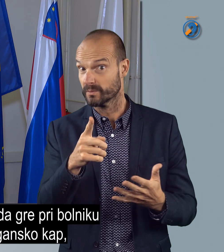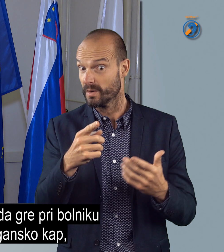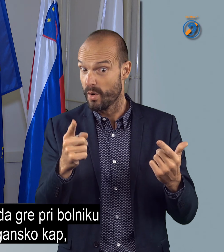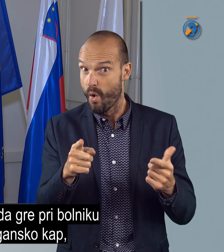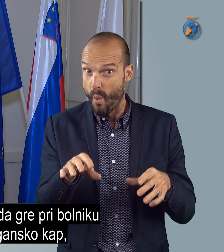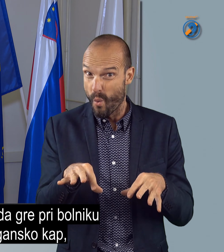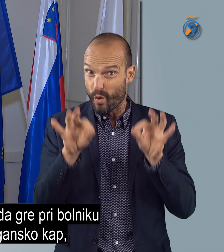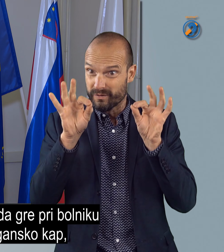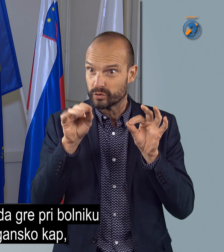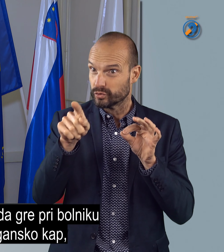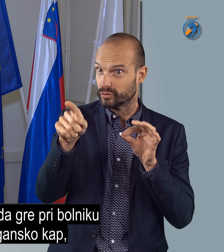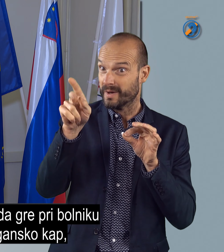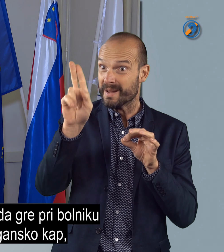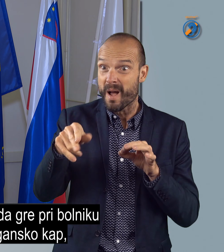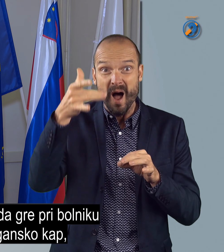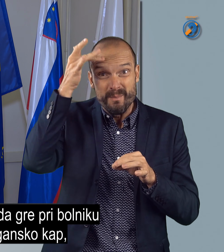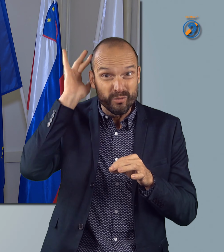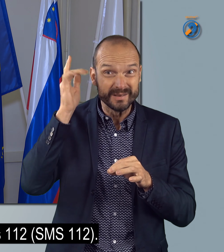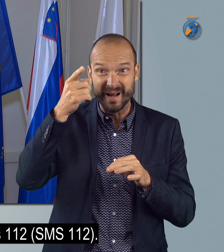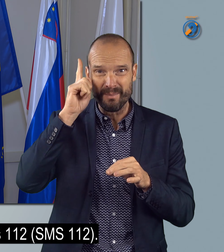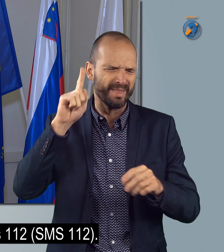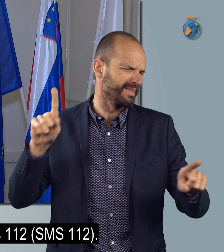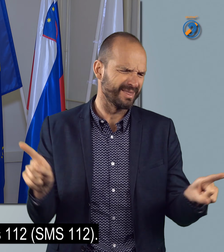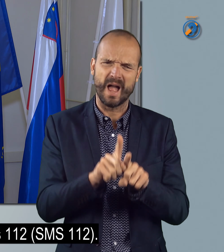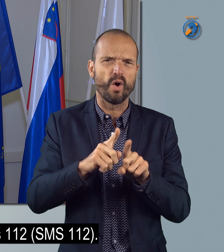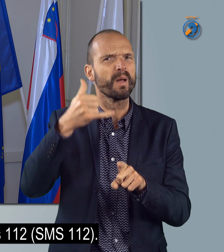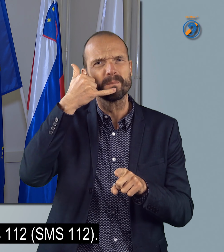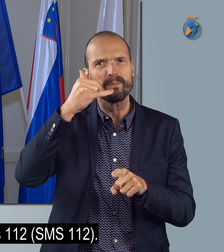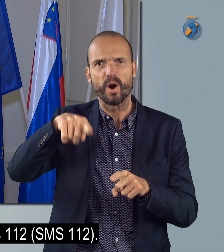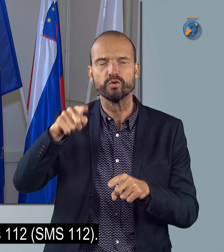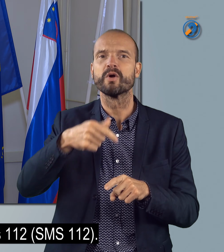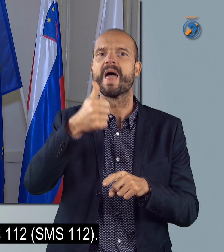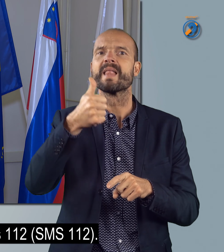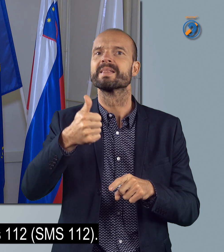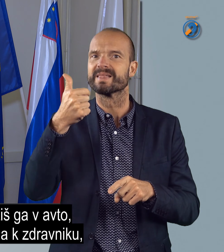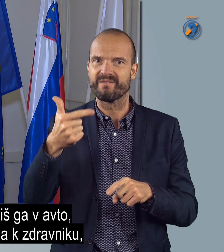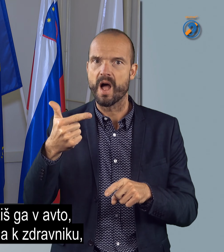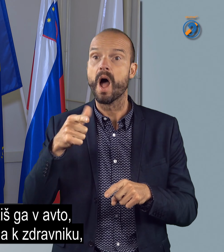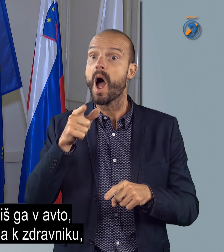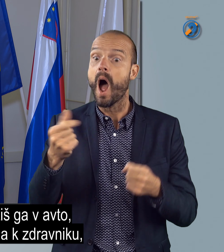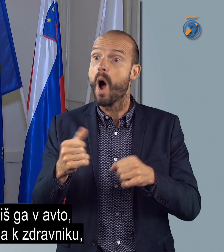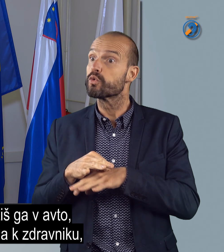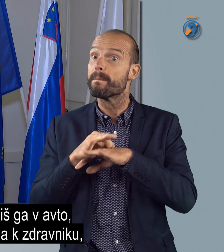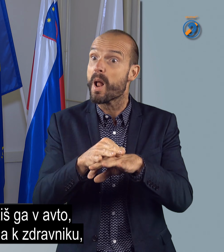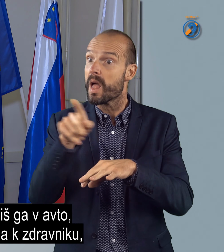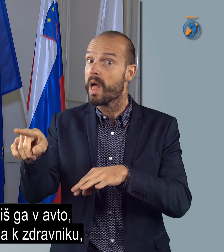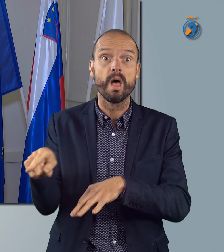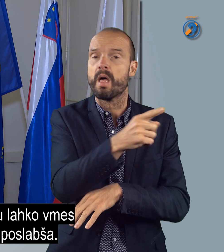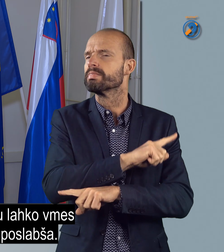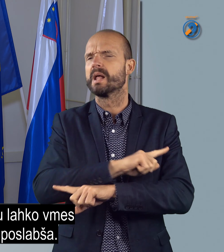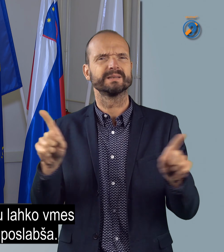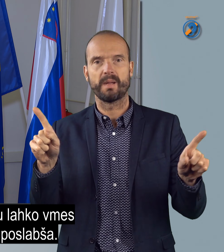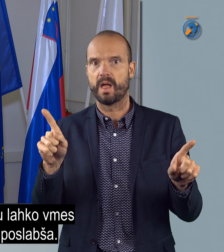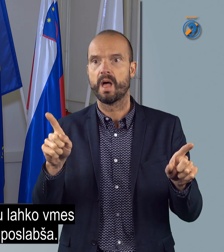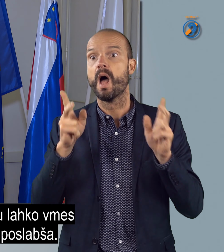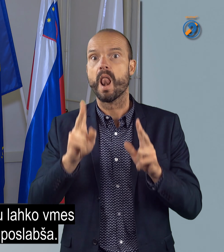Ko ugotoviš, da gre pri bolniku za možgansko kap, takoj pokličeš 112, ne naložiš ga v avto, ne pelješ ga zdravniku, ker se